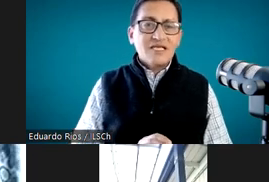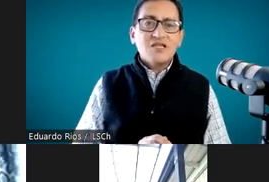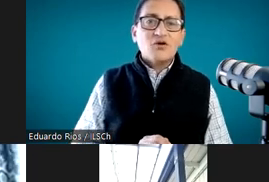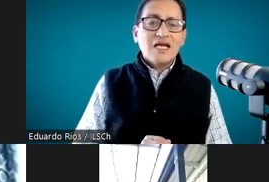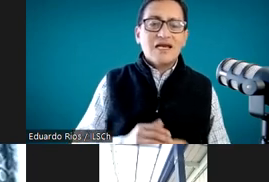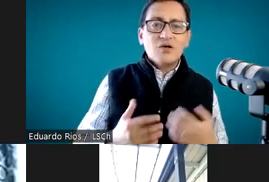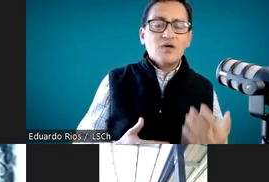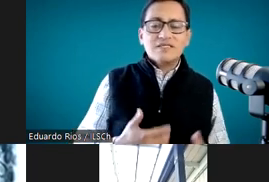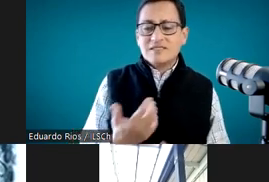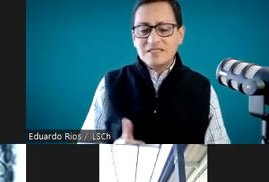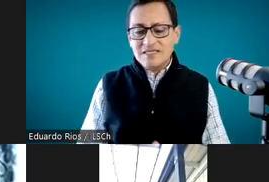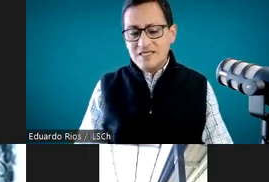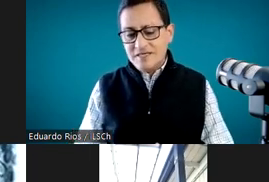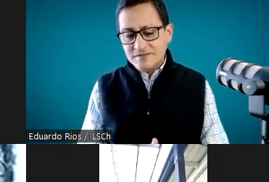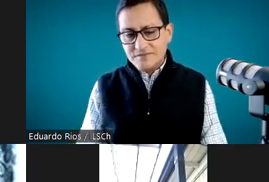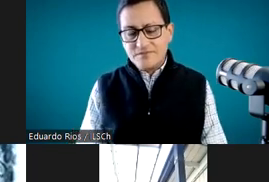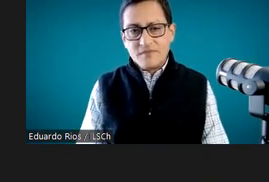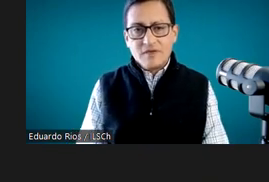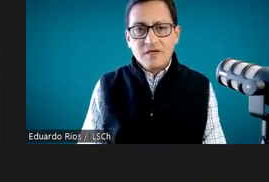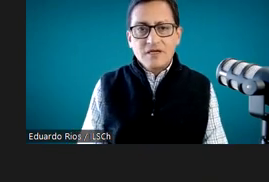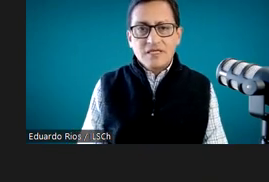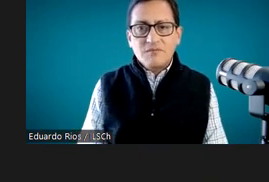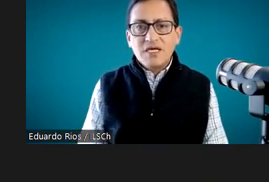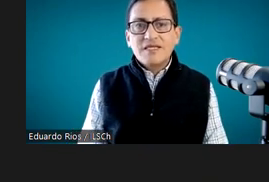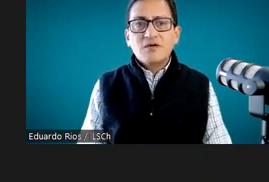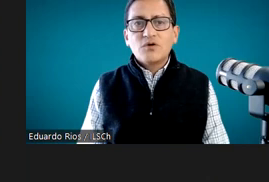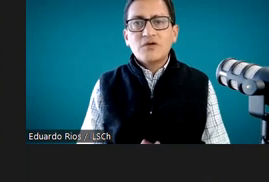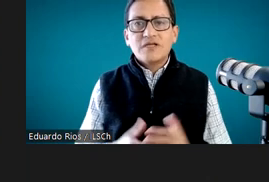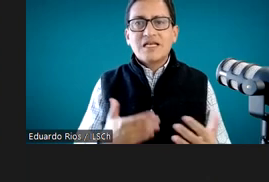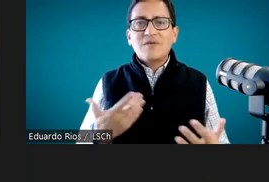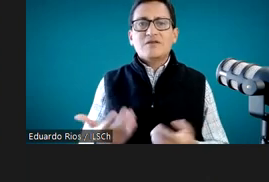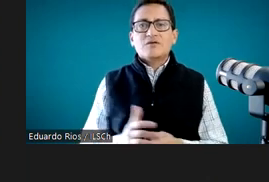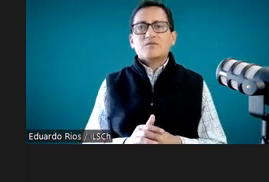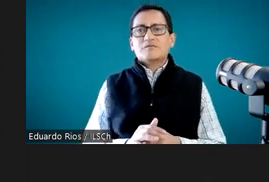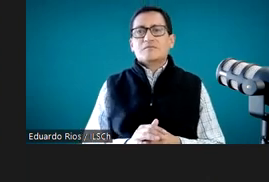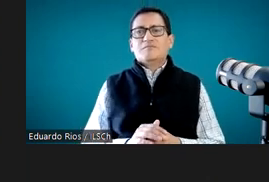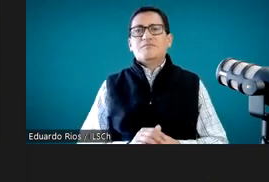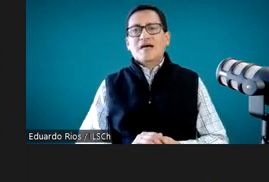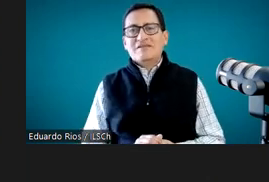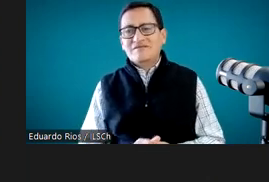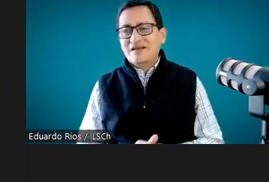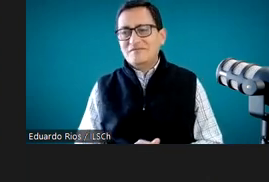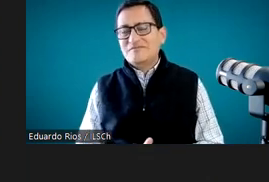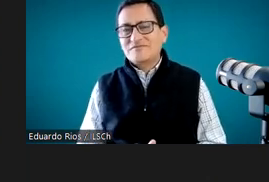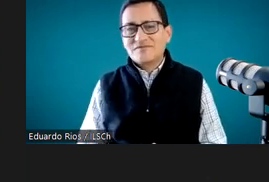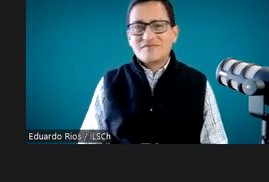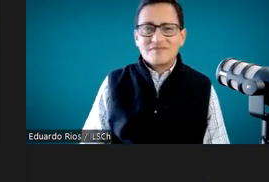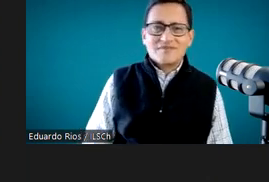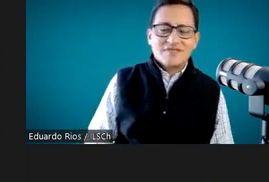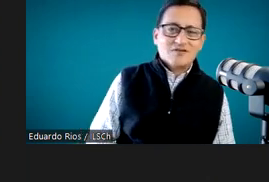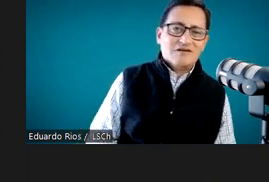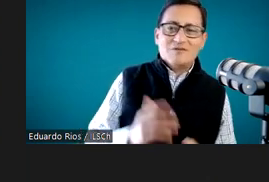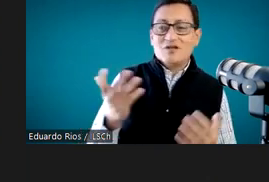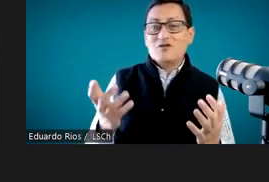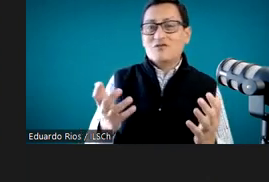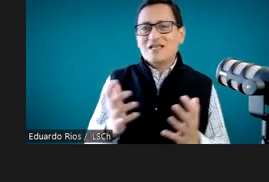Y dentro de las lenguas de señas también está incluido este elemento paraverbal,